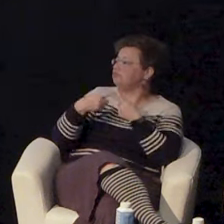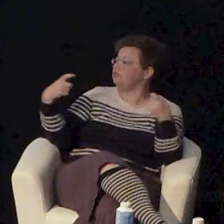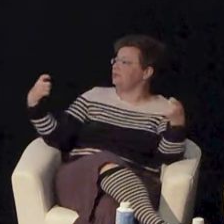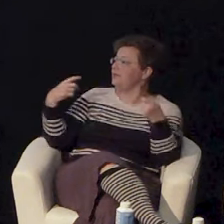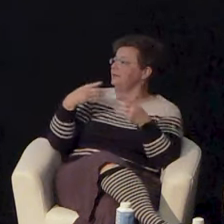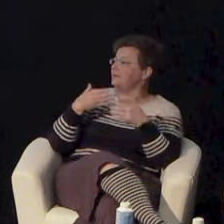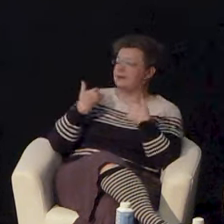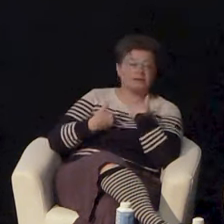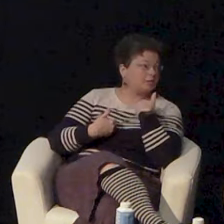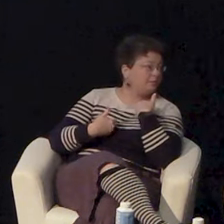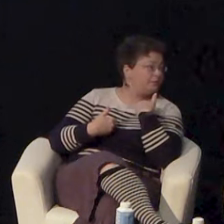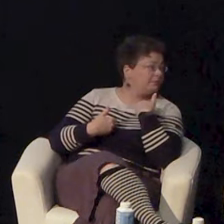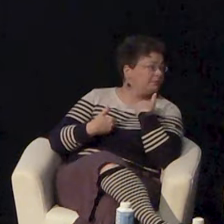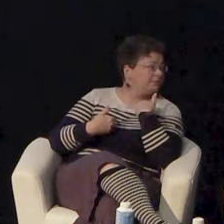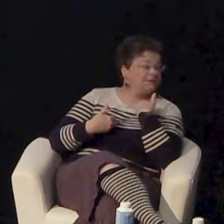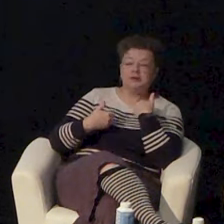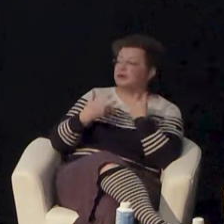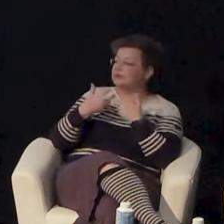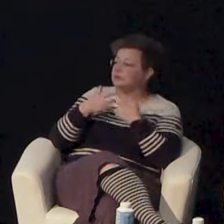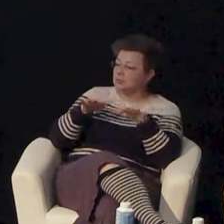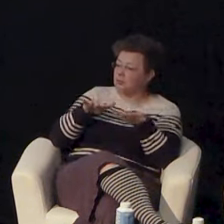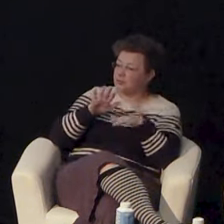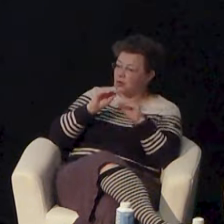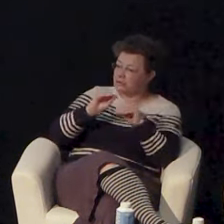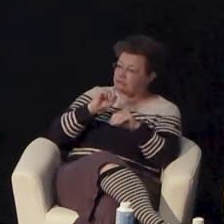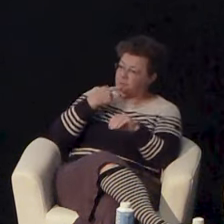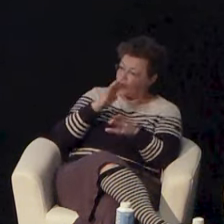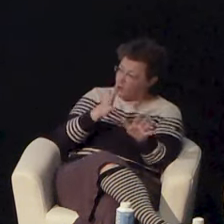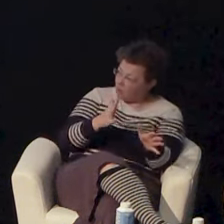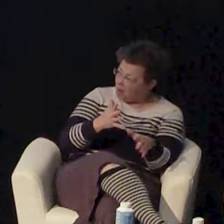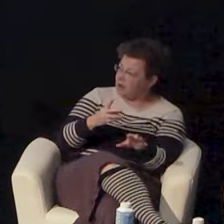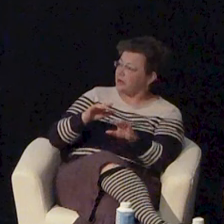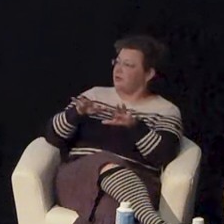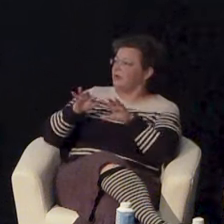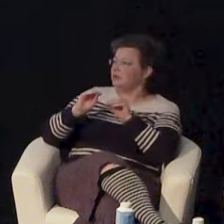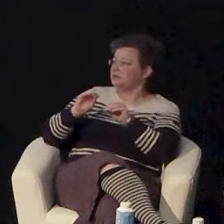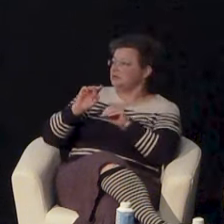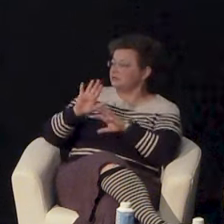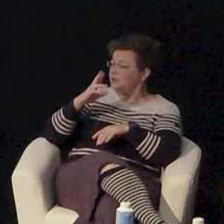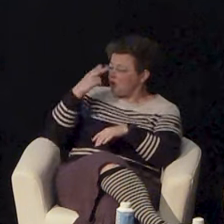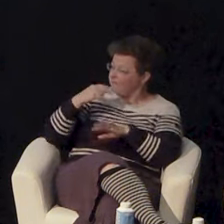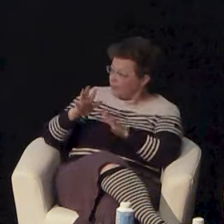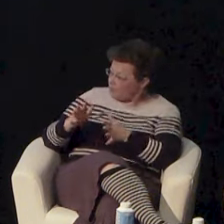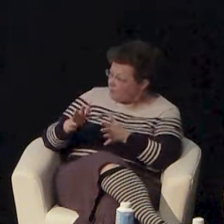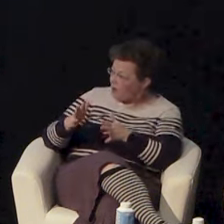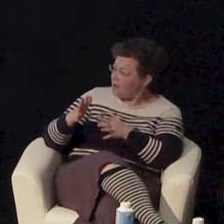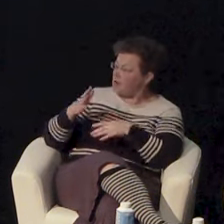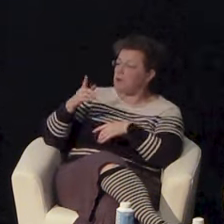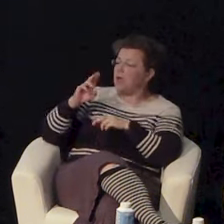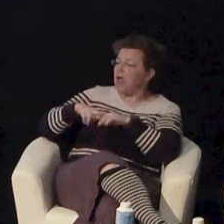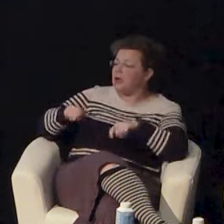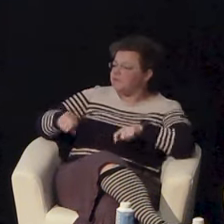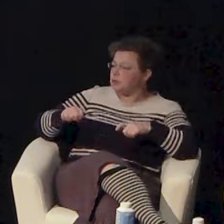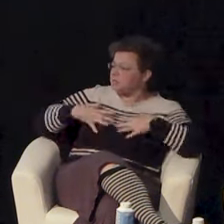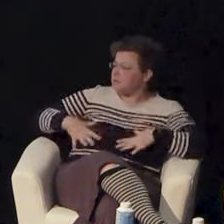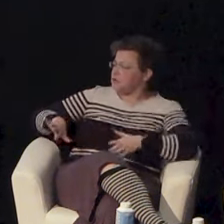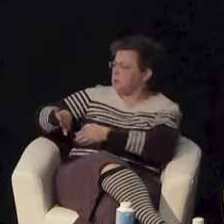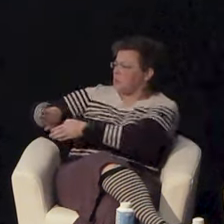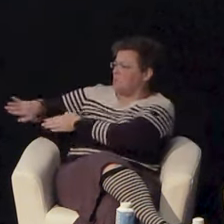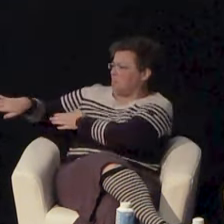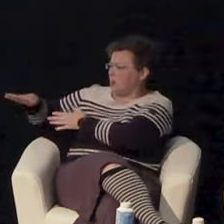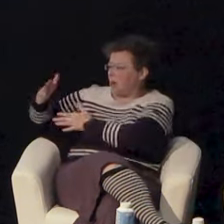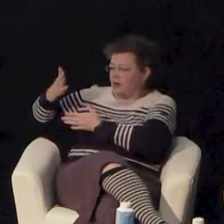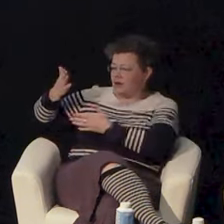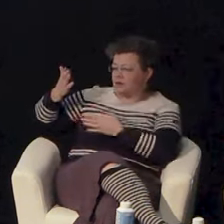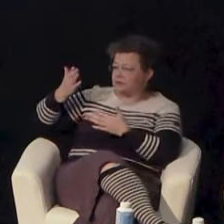il n'y a pas, en fait, de complément de formation pour accueillir du public avec des situations